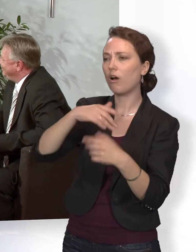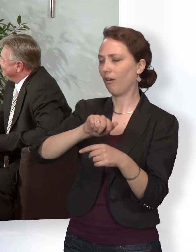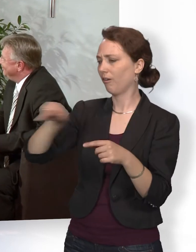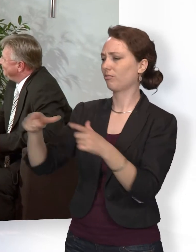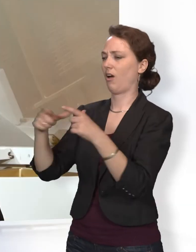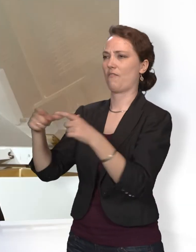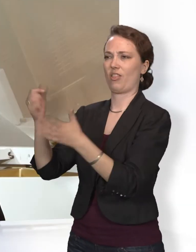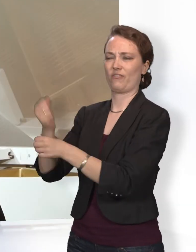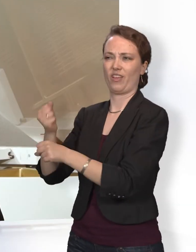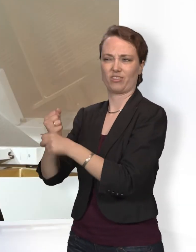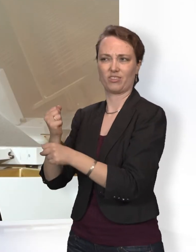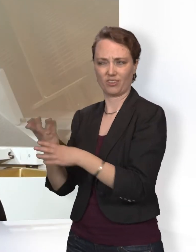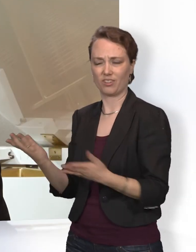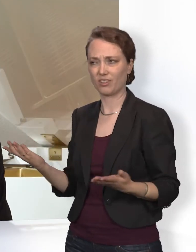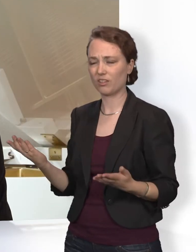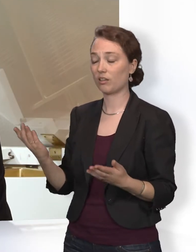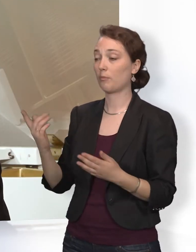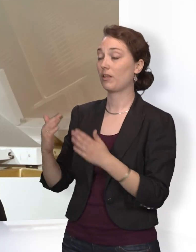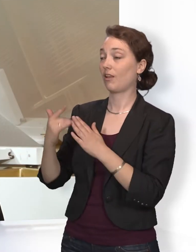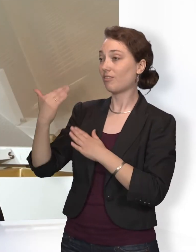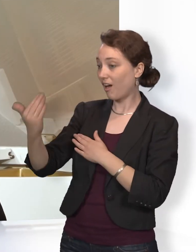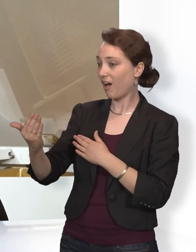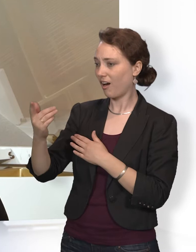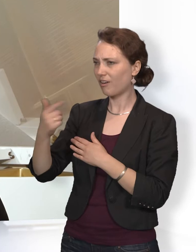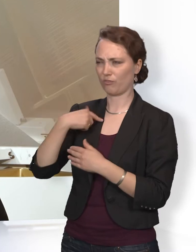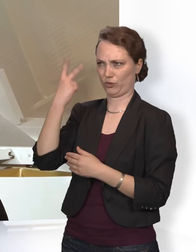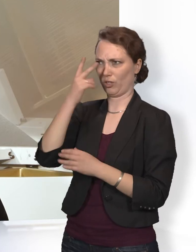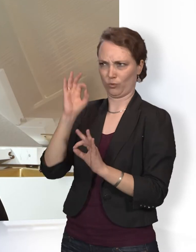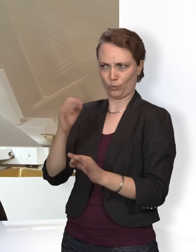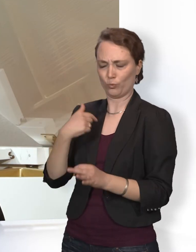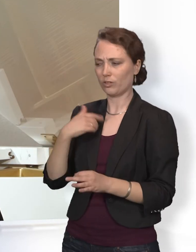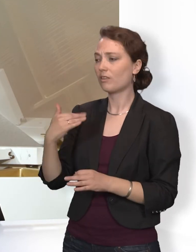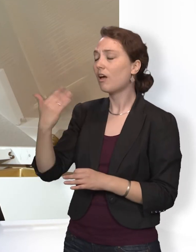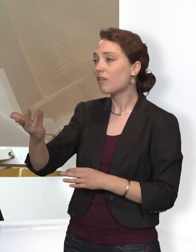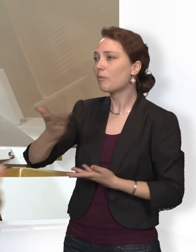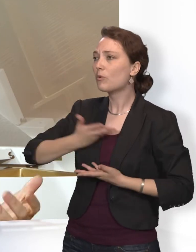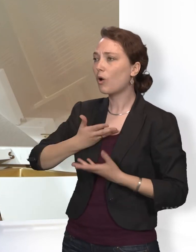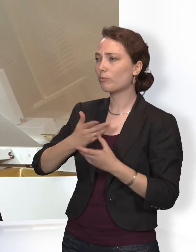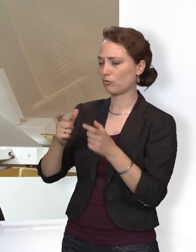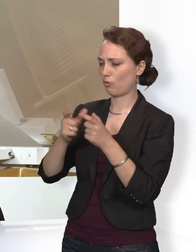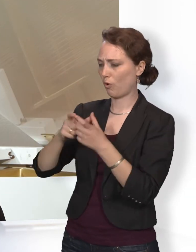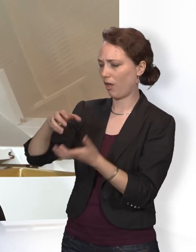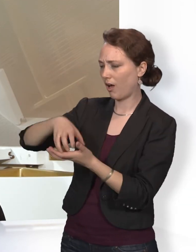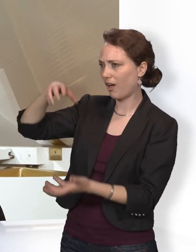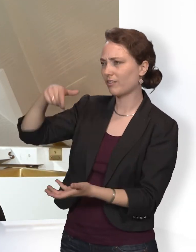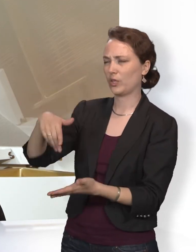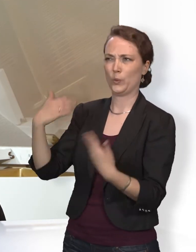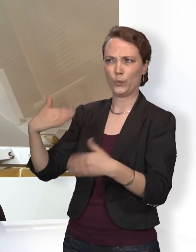klasse. Und als dann hinterher eine Riesentüte Schokolade für jeden Teilnehmer gab, da fühlte ich mich natürlich fürstlich behandelt.